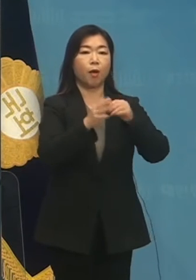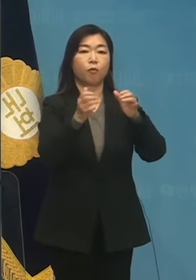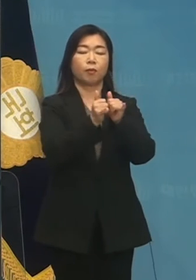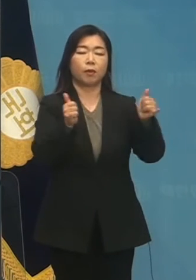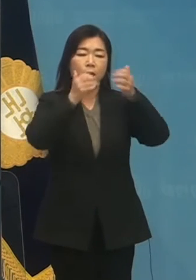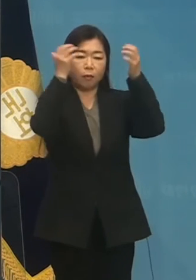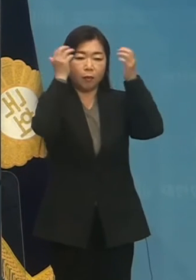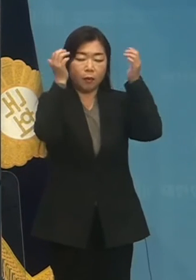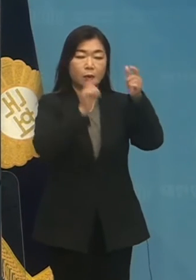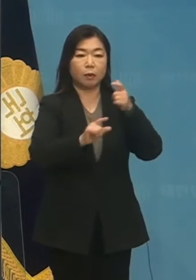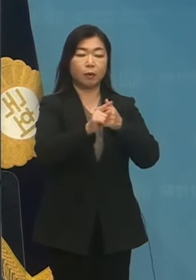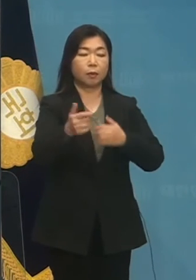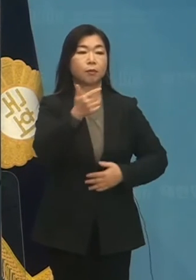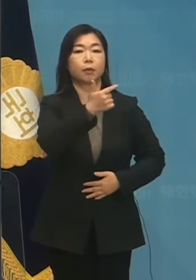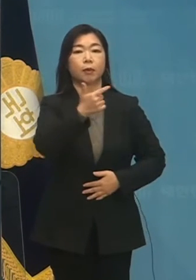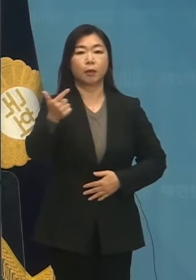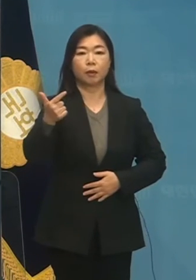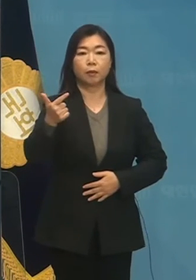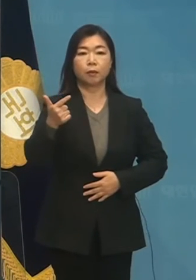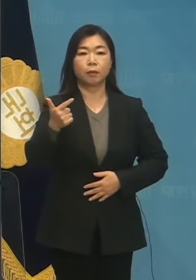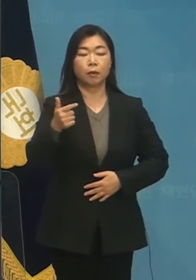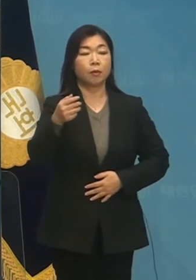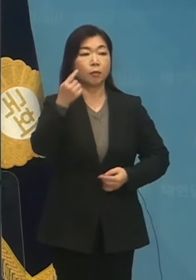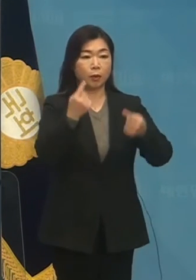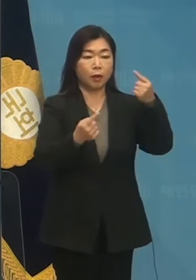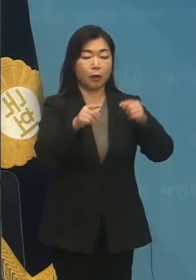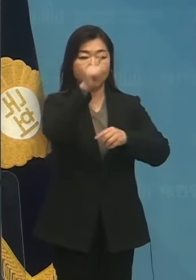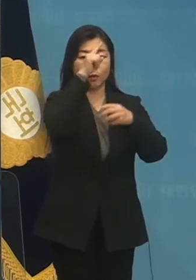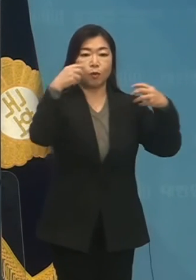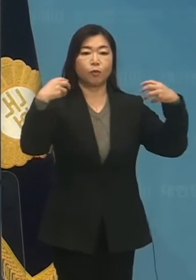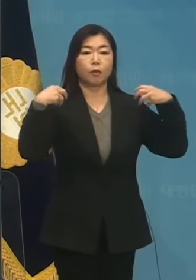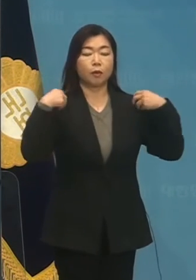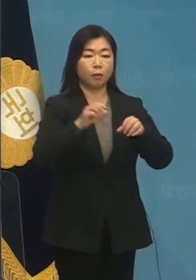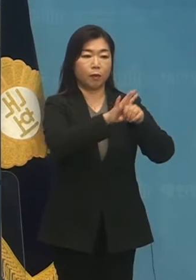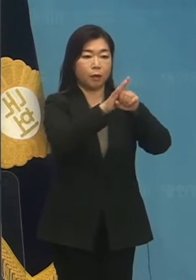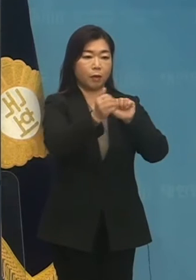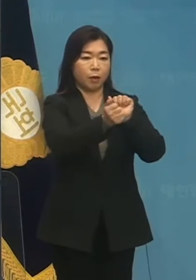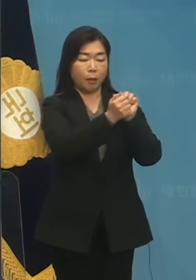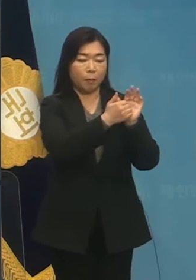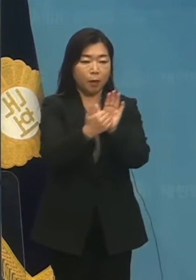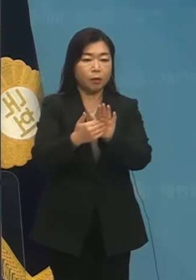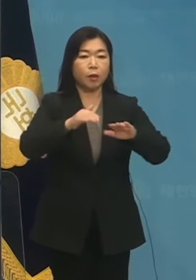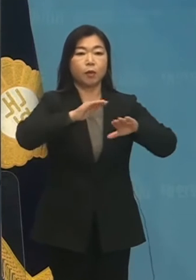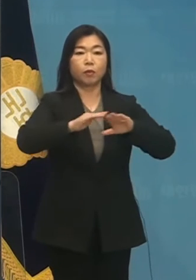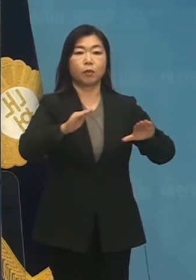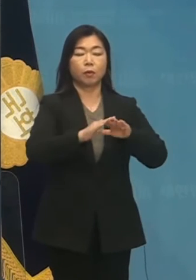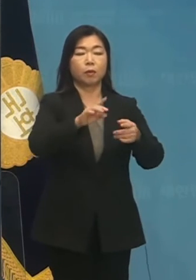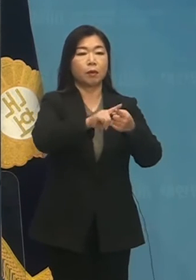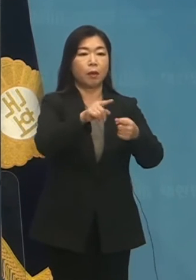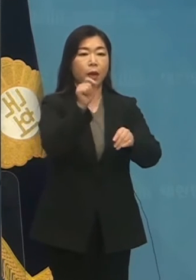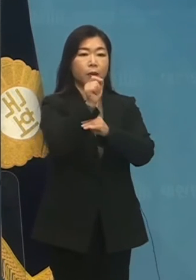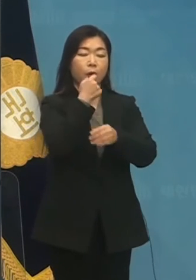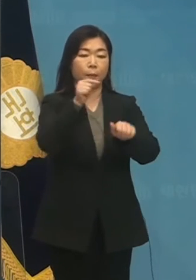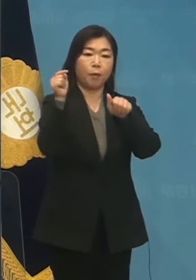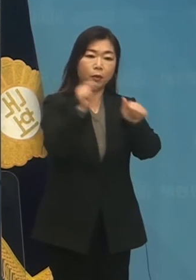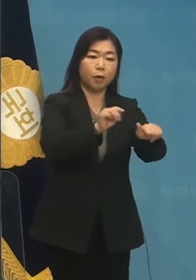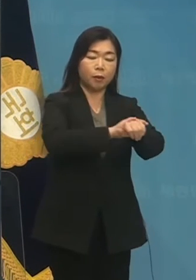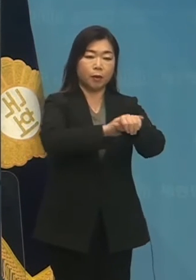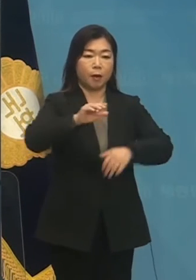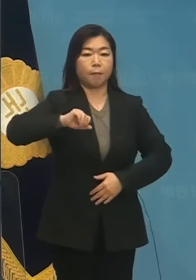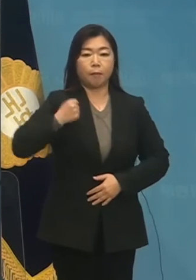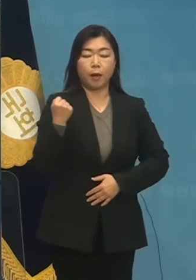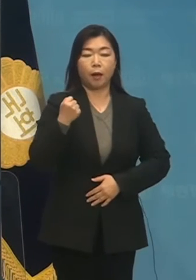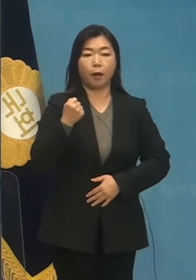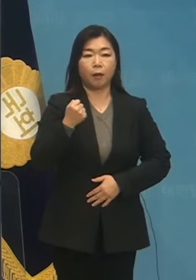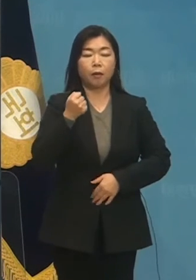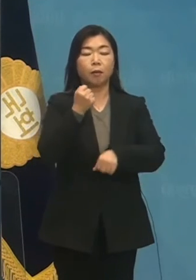고통이 가중되고 있습니다. 무엇보다 정부의 코로나19 방역 조치에 따른 행정명령을 성실히